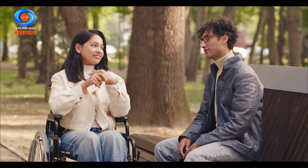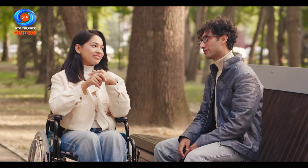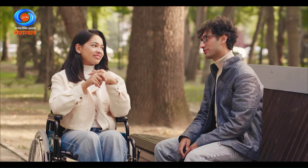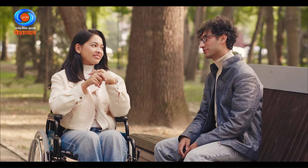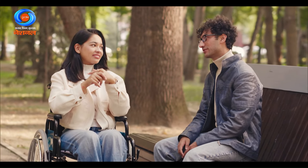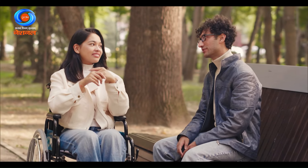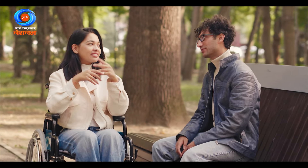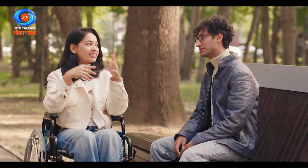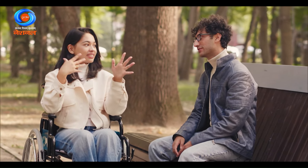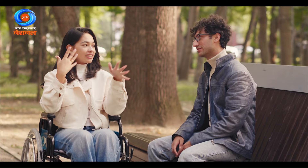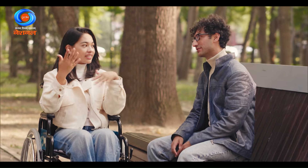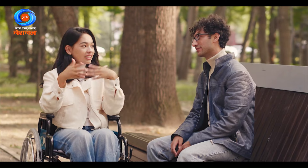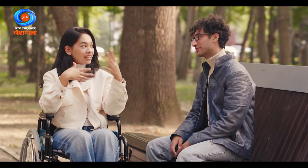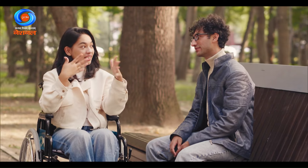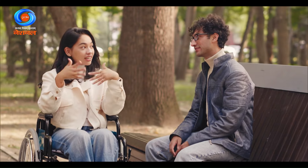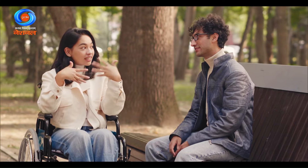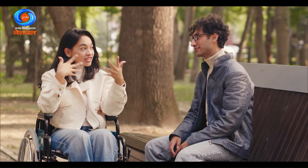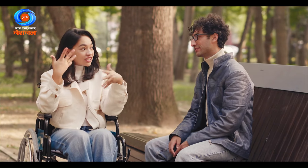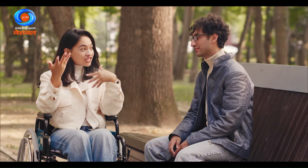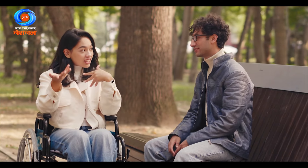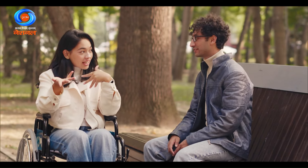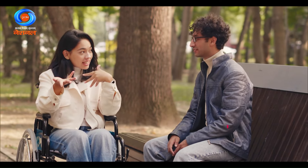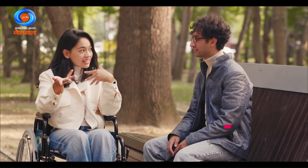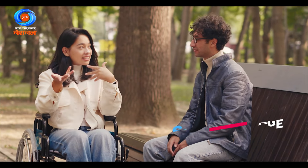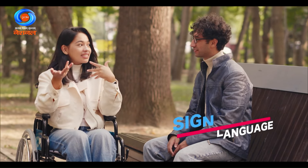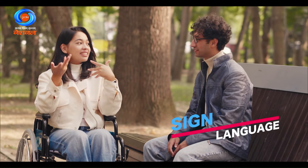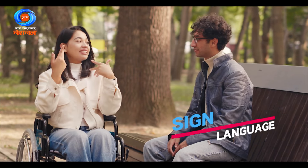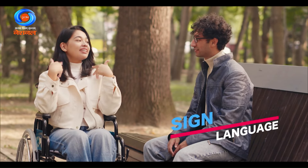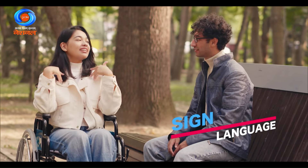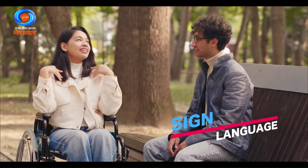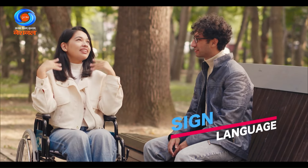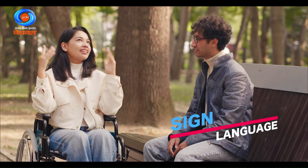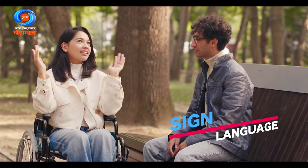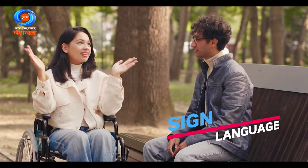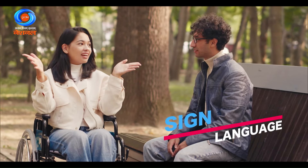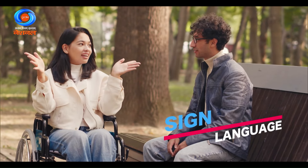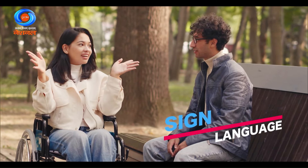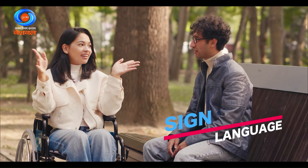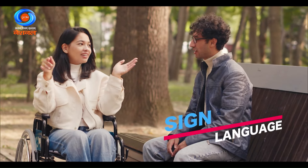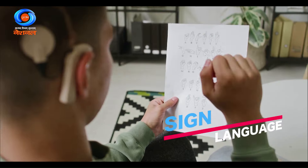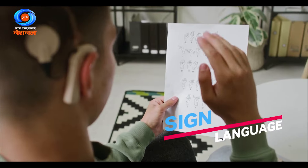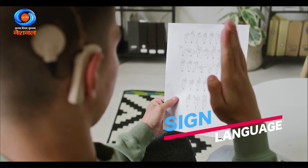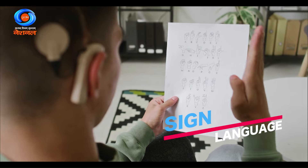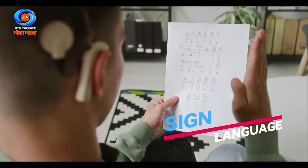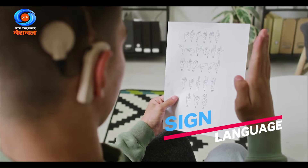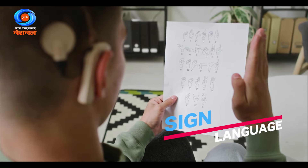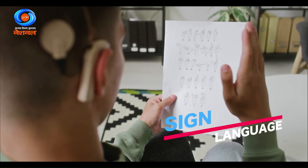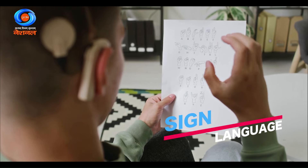भाव और उंगलियों की लय से निकलती है संवाद की एक अनोखी धुन। जी हाँ, हम बात कर रहे हैं